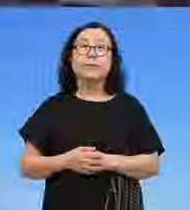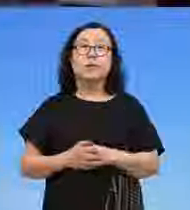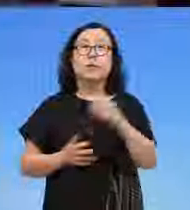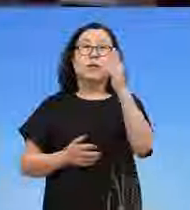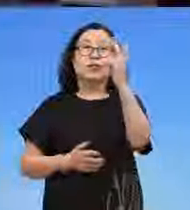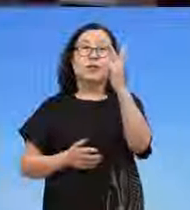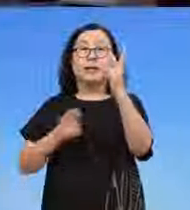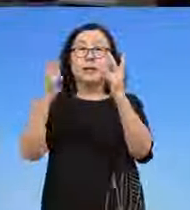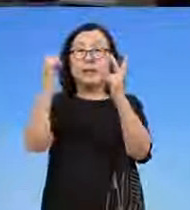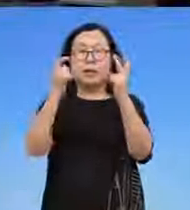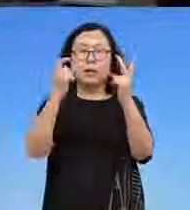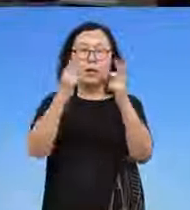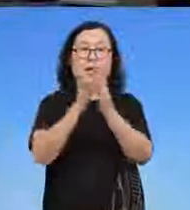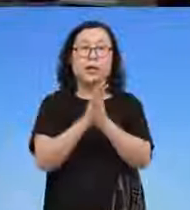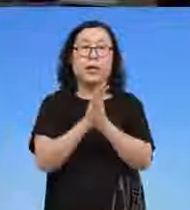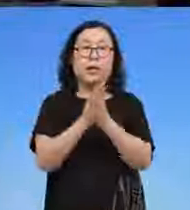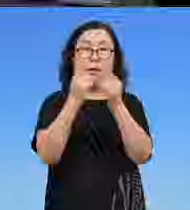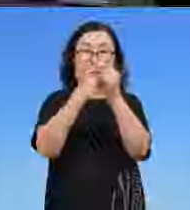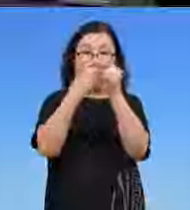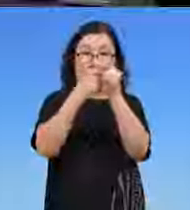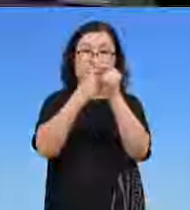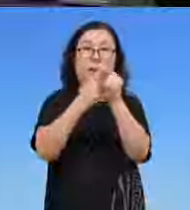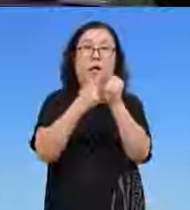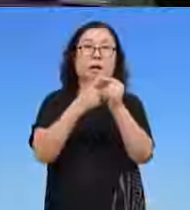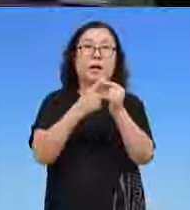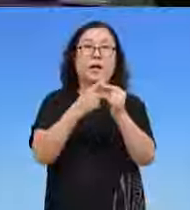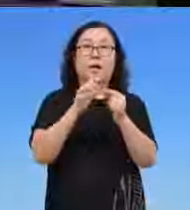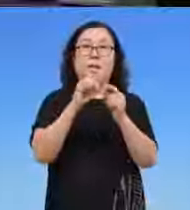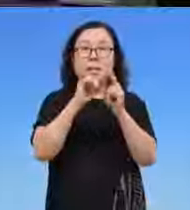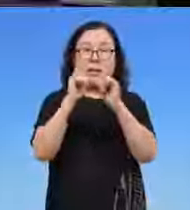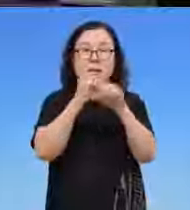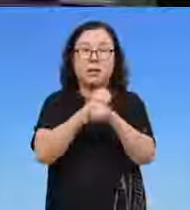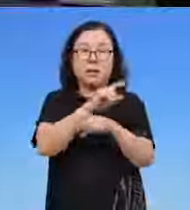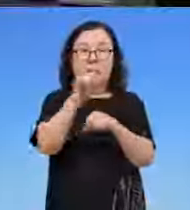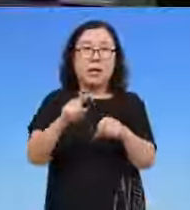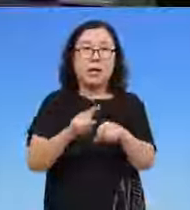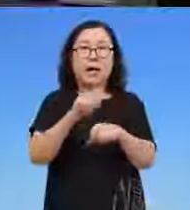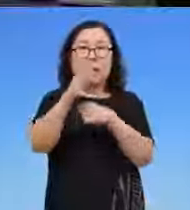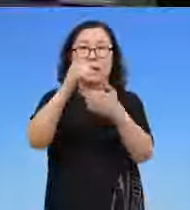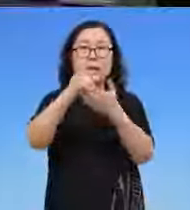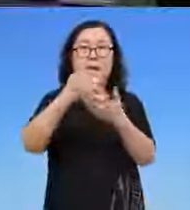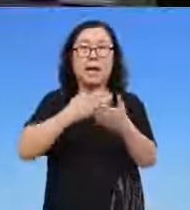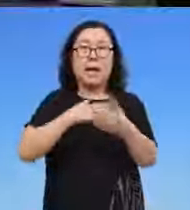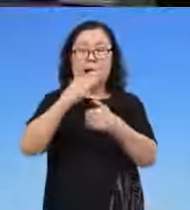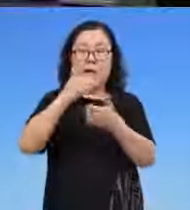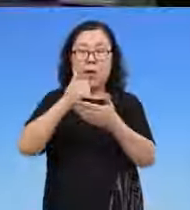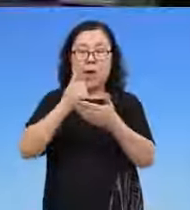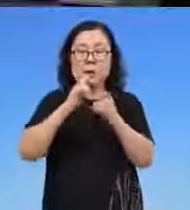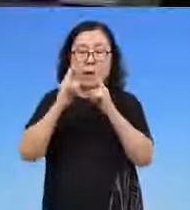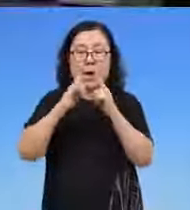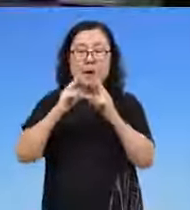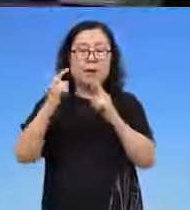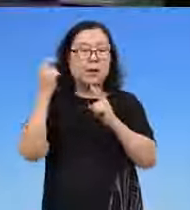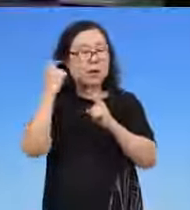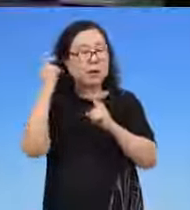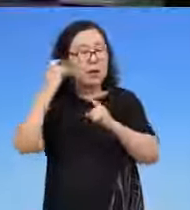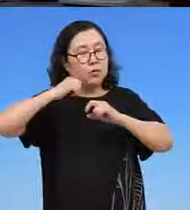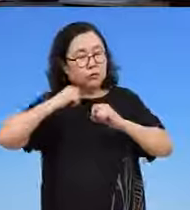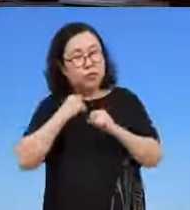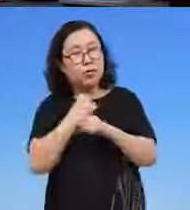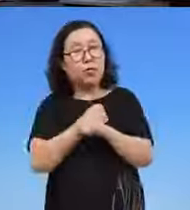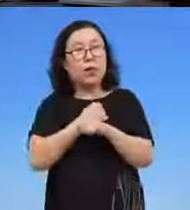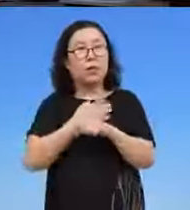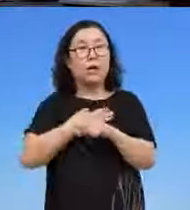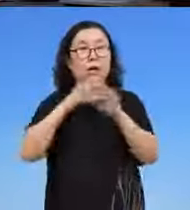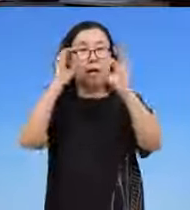26절입니다. 제가 두 가지 강조 중에 첫 번째가 여기에 해당됩니다. 이르시되 너희가 너희 하나님 나 여호와의 말을